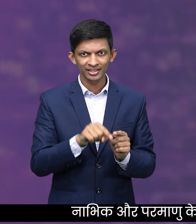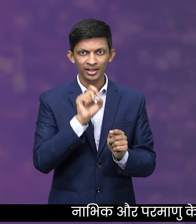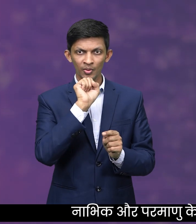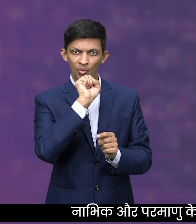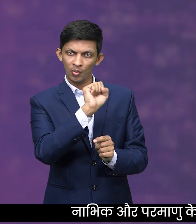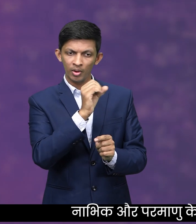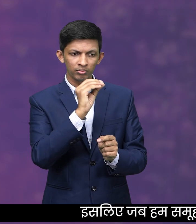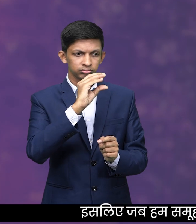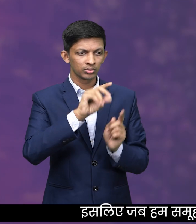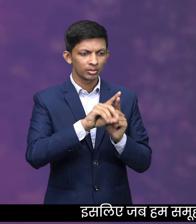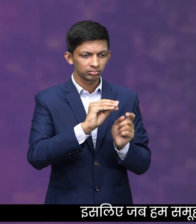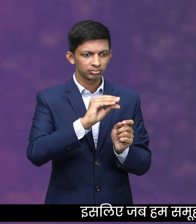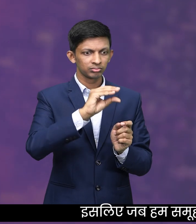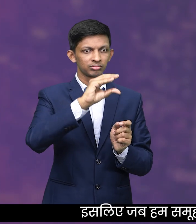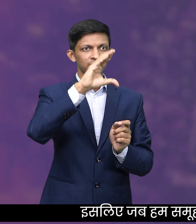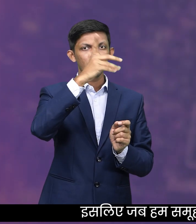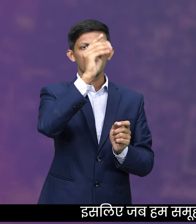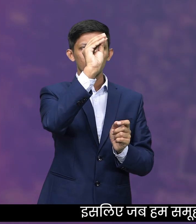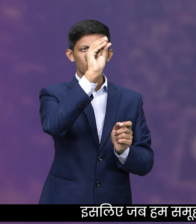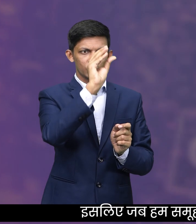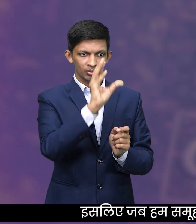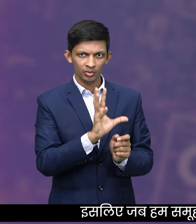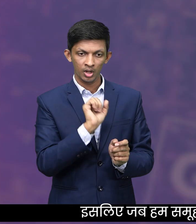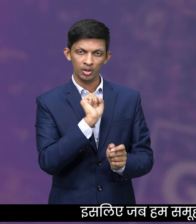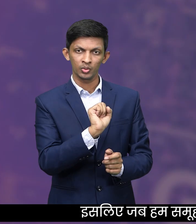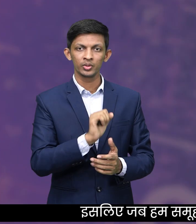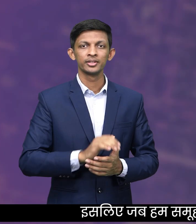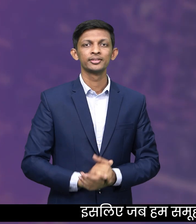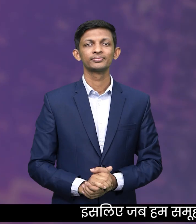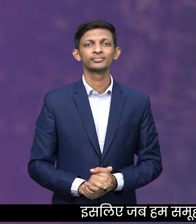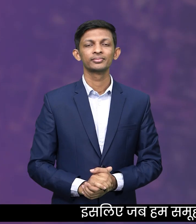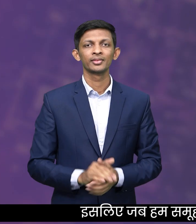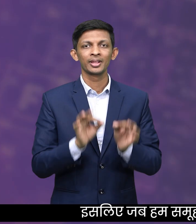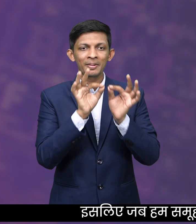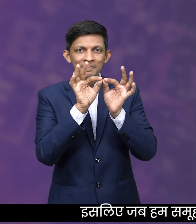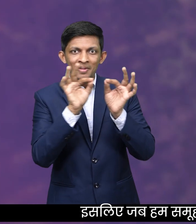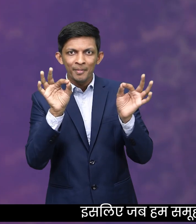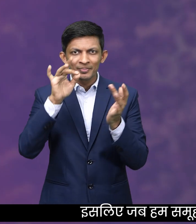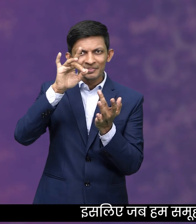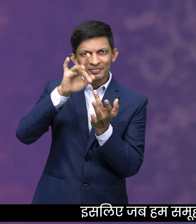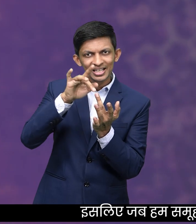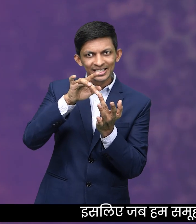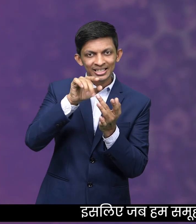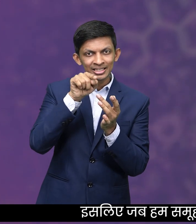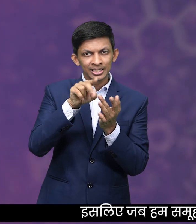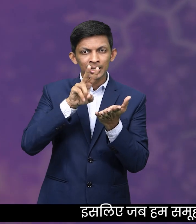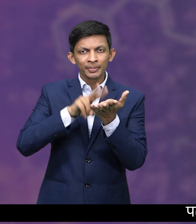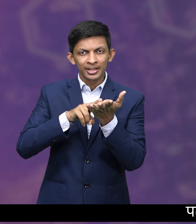है। इसलिए जब हम समूह में नीचे जाते हैं तो परमाणु संख्या के साथ